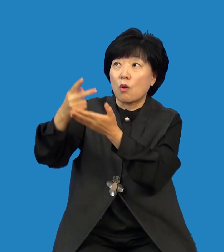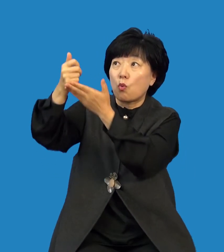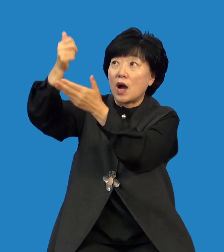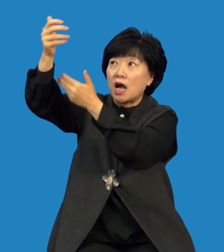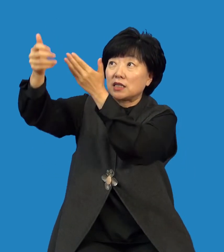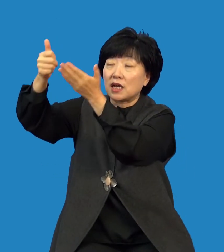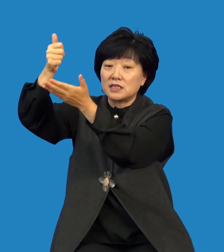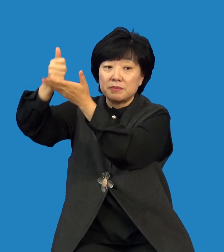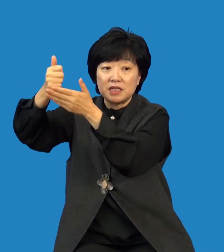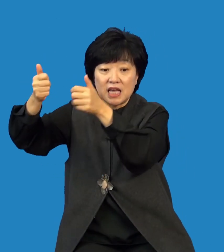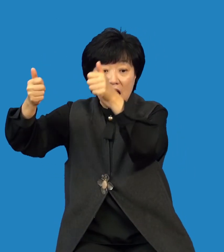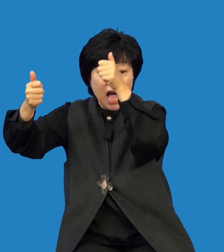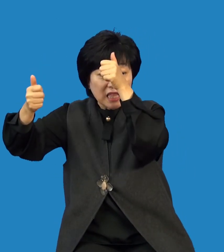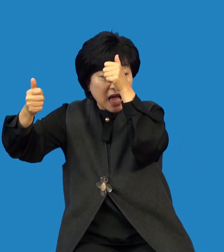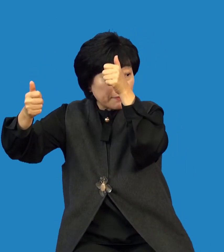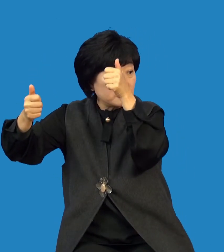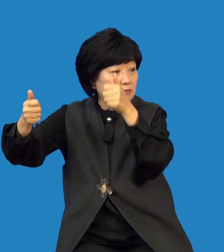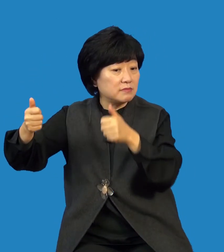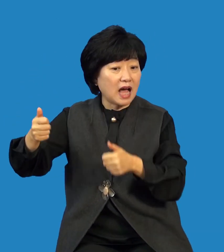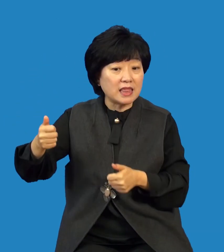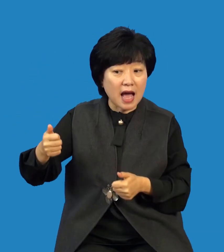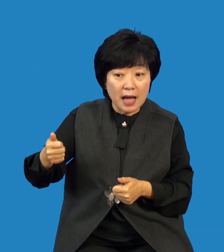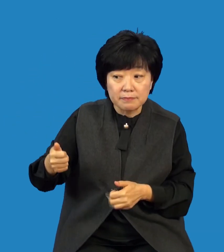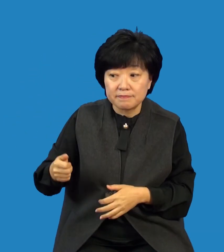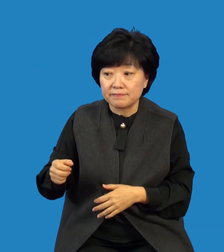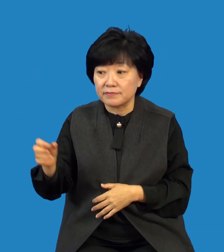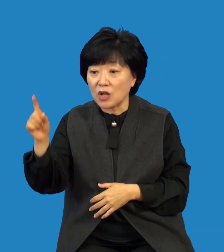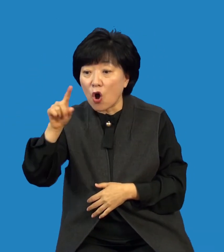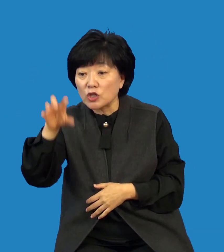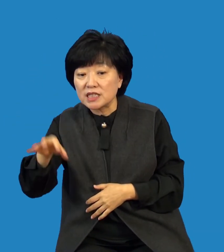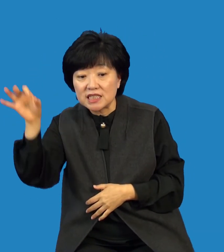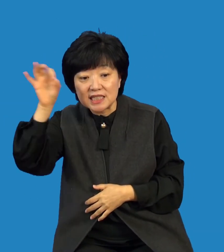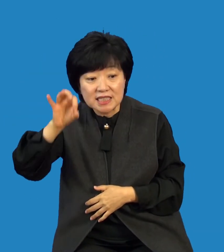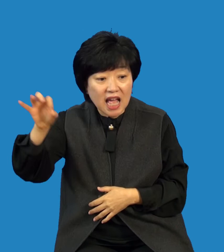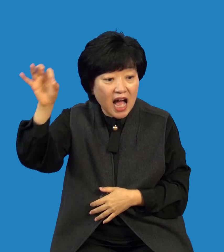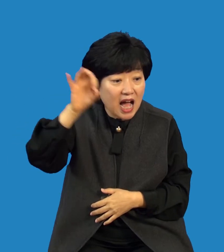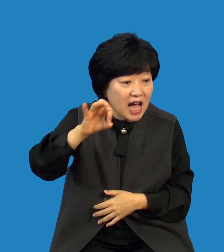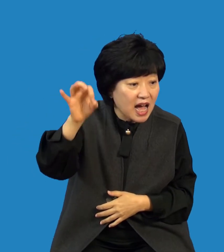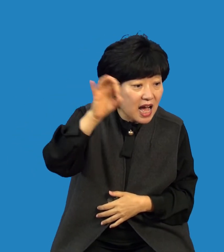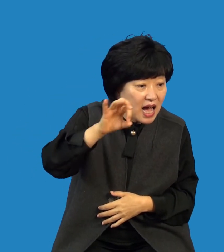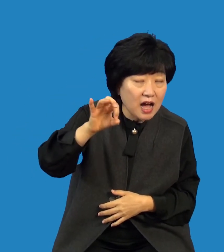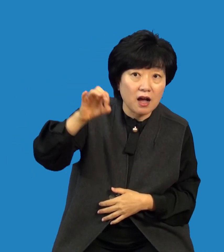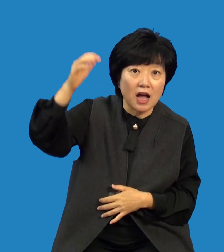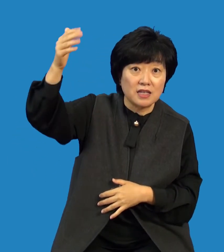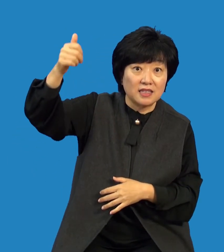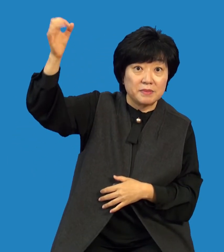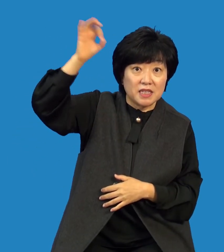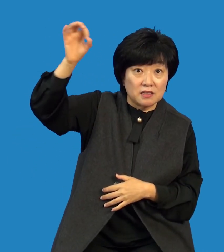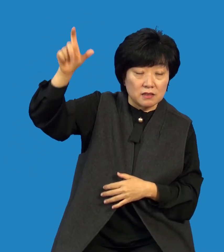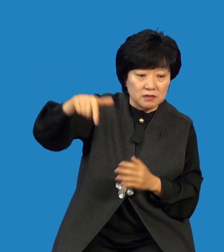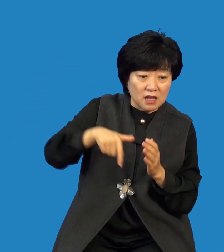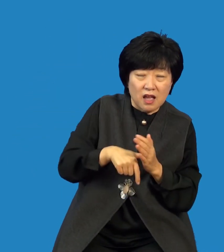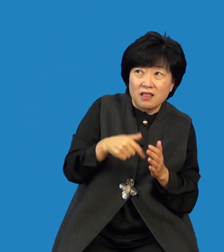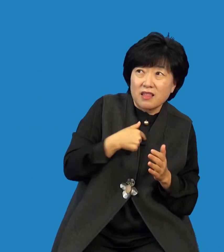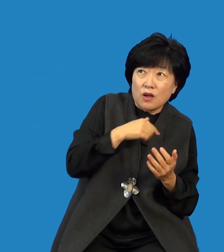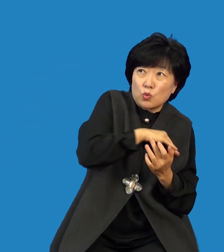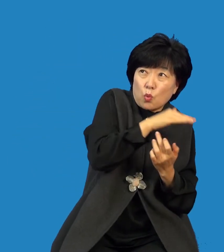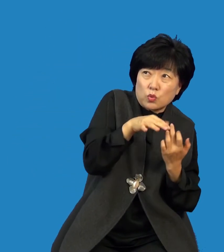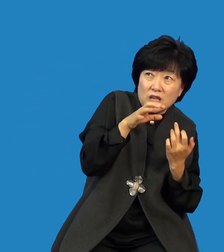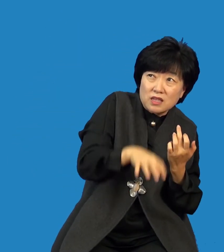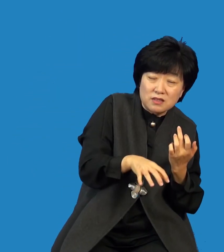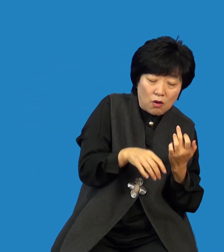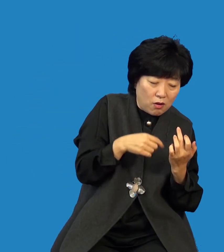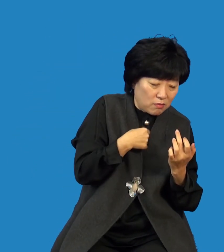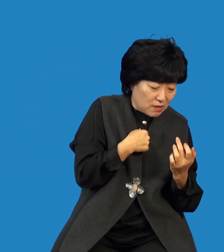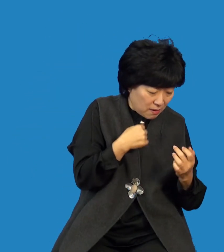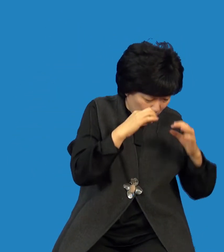아담을 부르시며 그에게 이르시되 내가 어디 있느냐? 이르되 내가 동산에서 하나님의 소리를 듣고 내가 벗었으므로 두려워하여